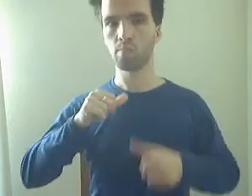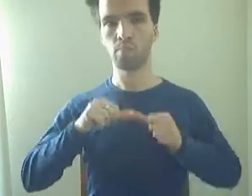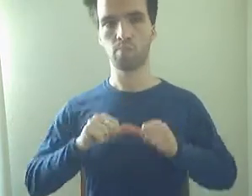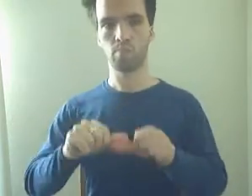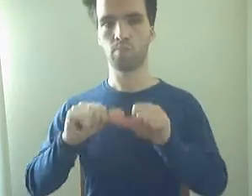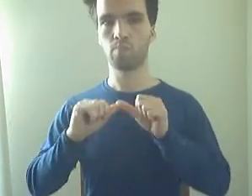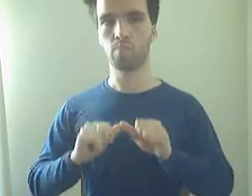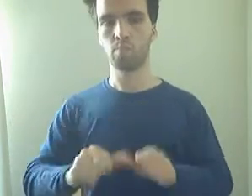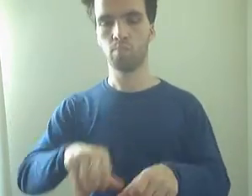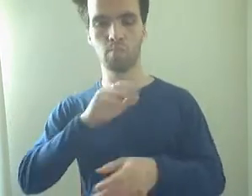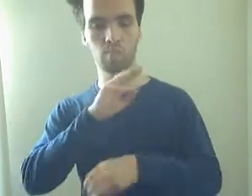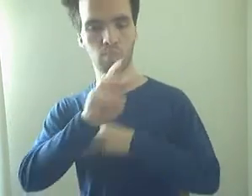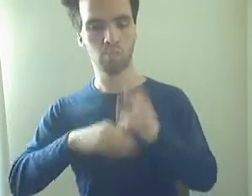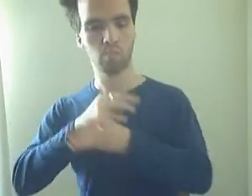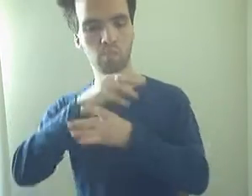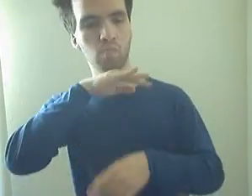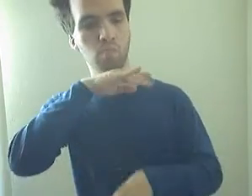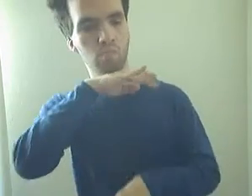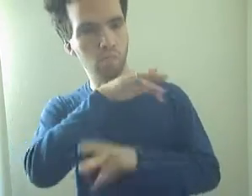On a même commencé à polluer les déserts.